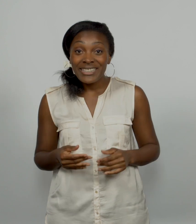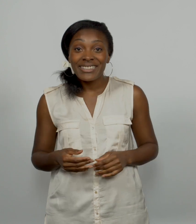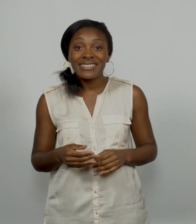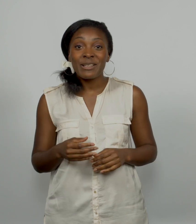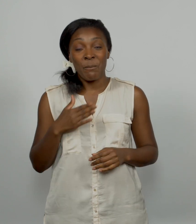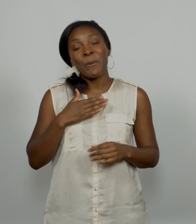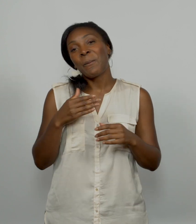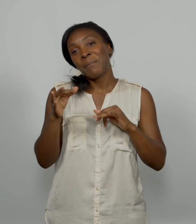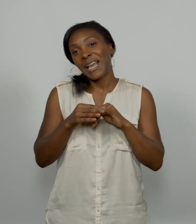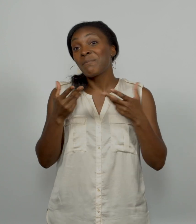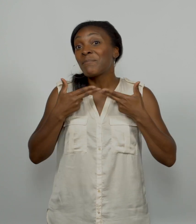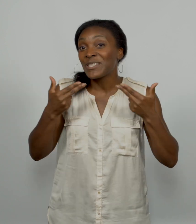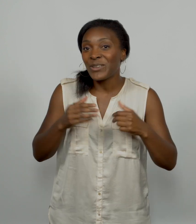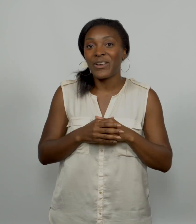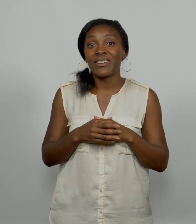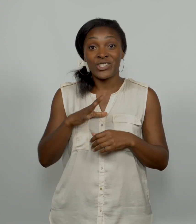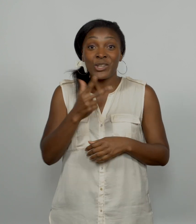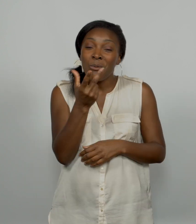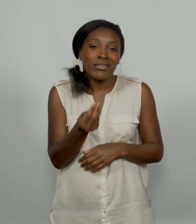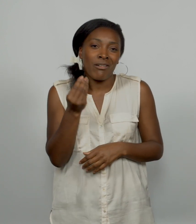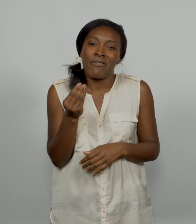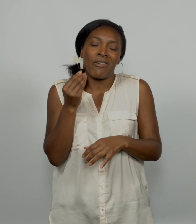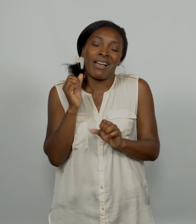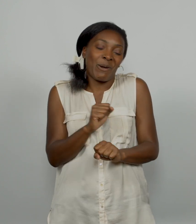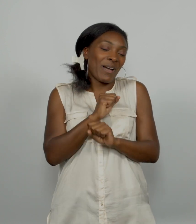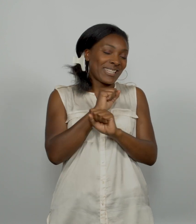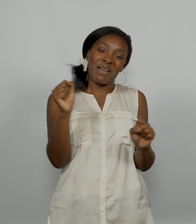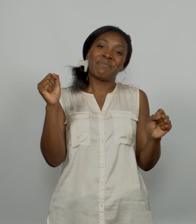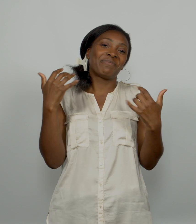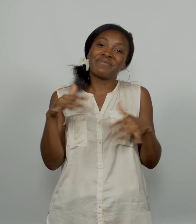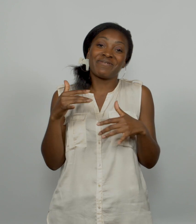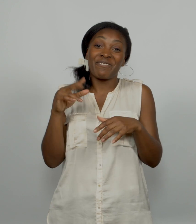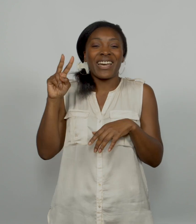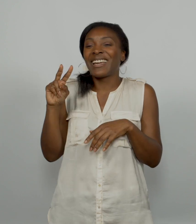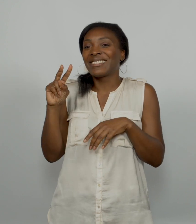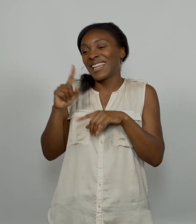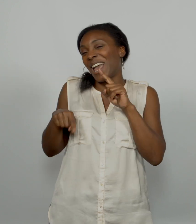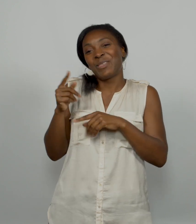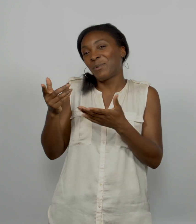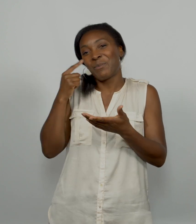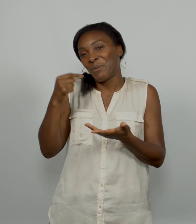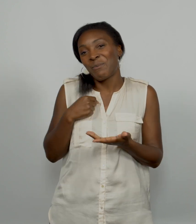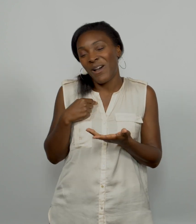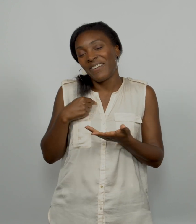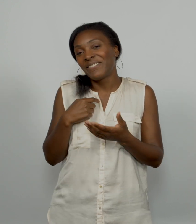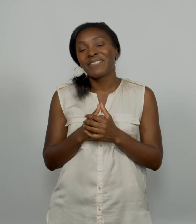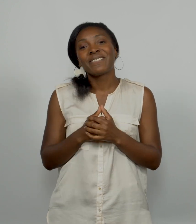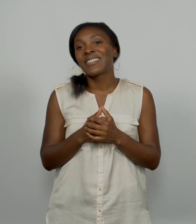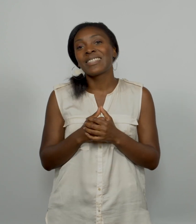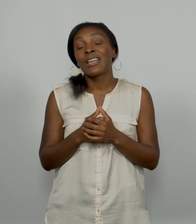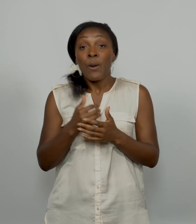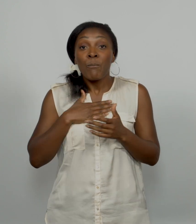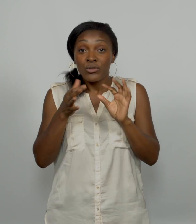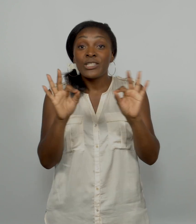je suis femme de pasteur, j'ai 3 enfants passionnants, des enfants incroyables, des cadeaux quoi. Et vous